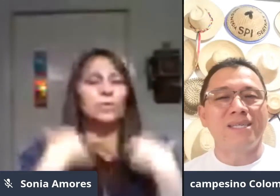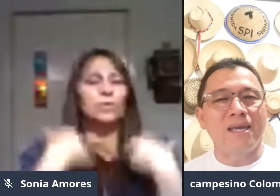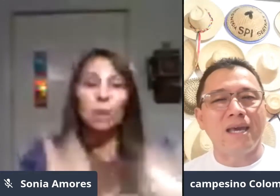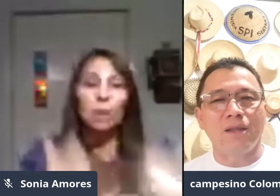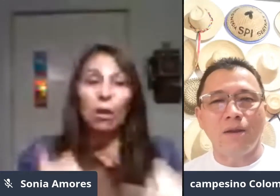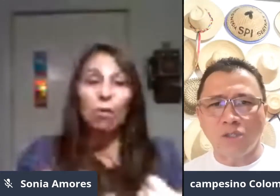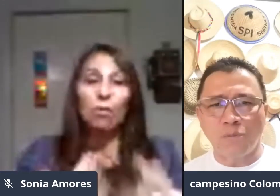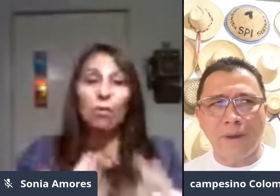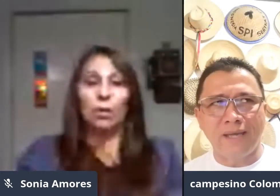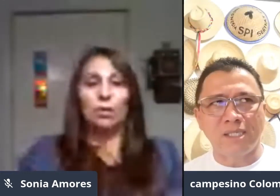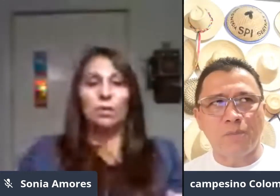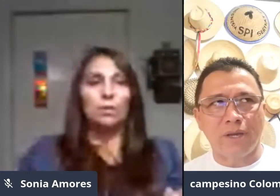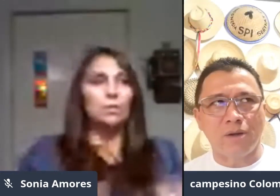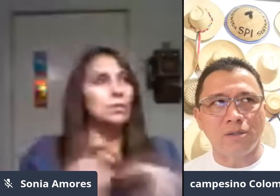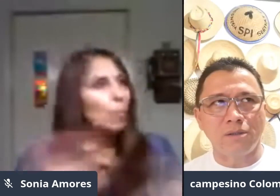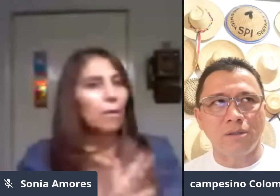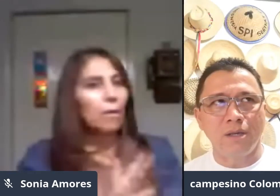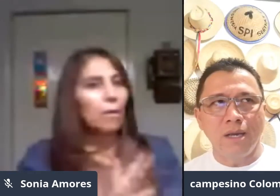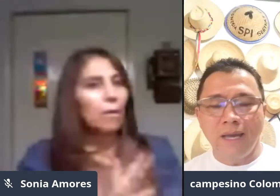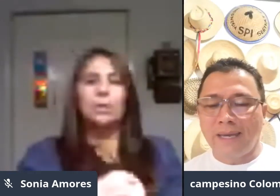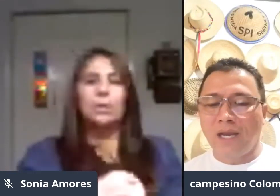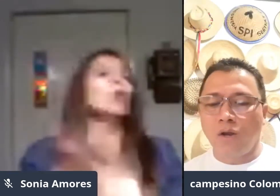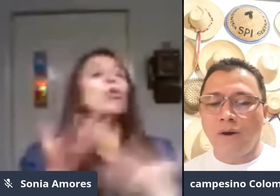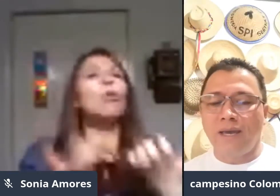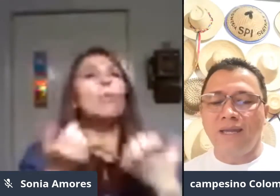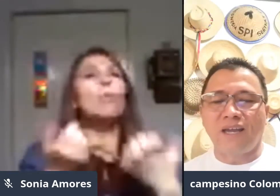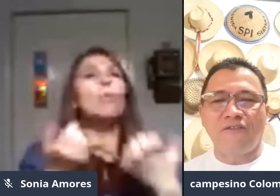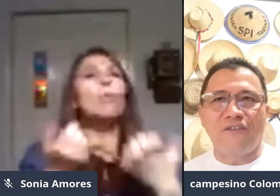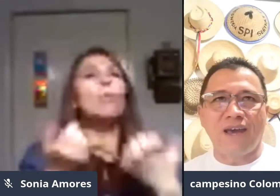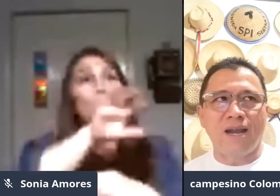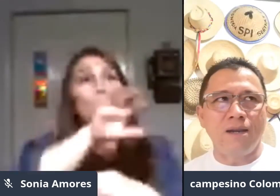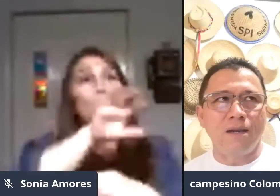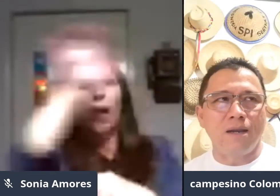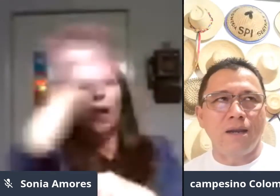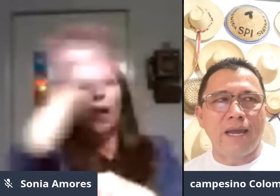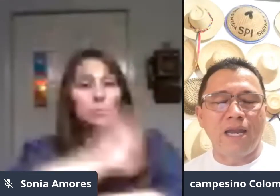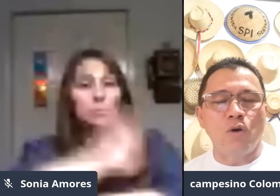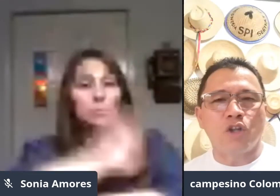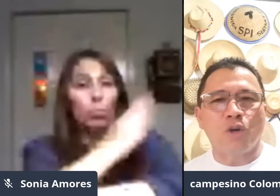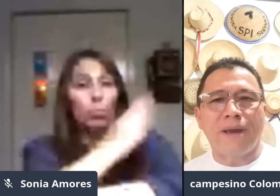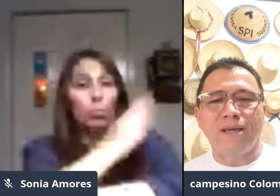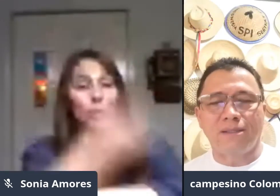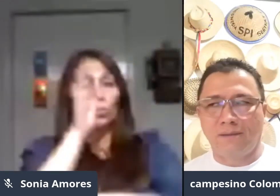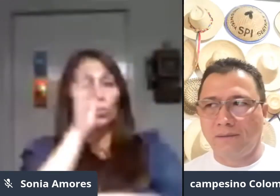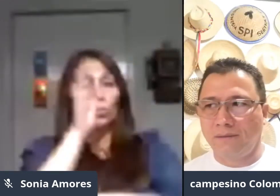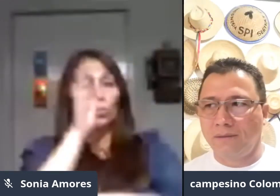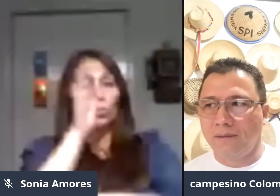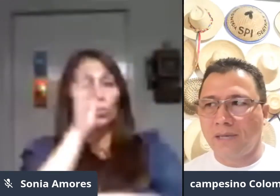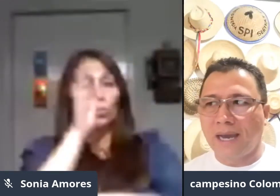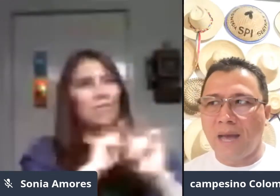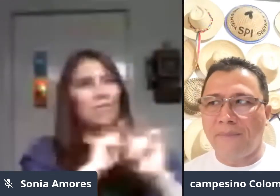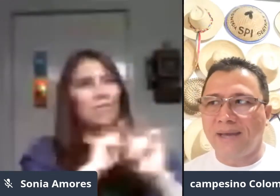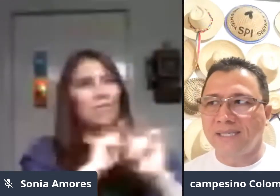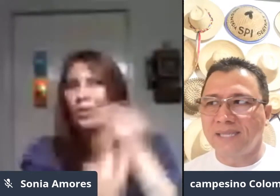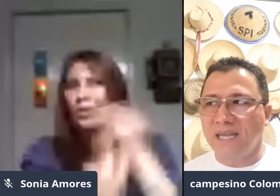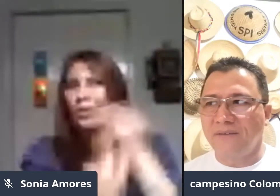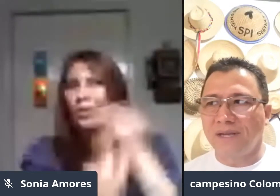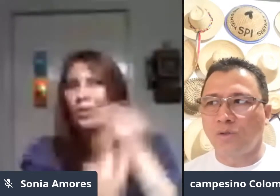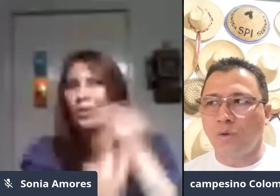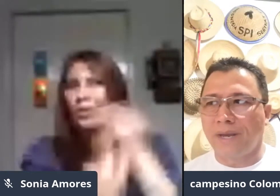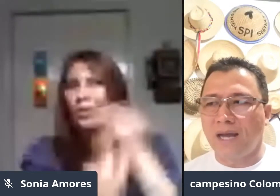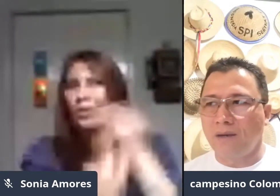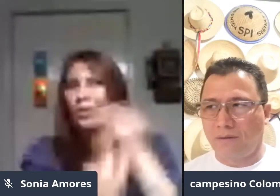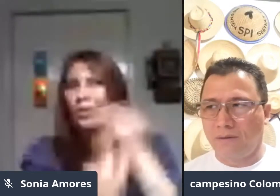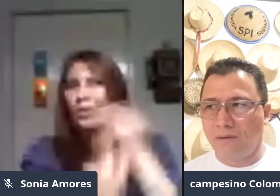seguimos exigiéndole a esos países poderosos que no interfieran en ningún otro país? Que cada país es